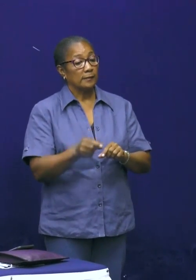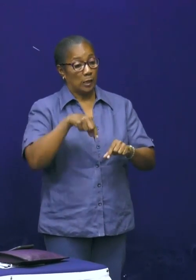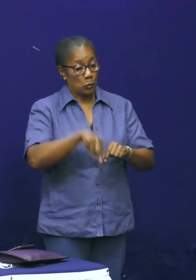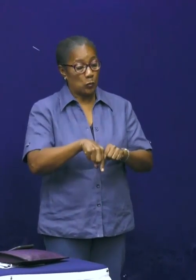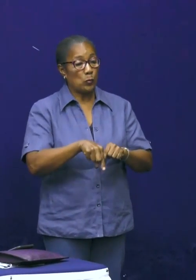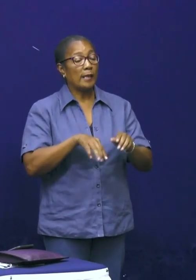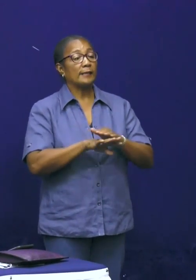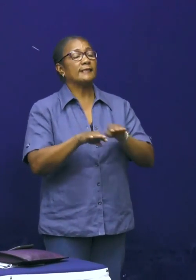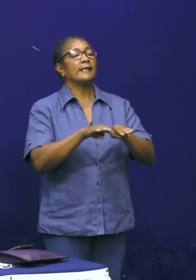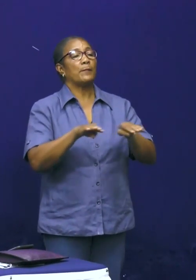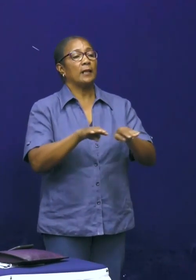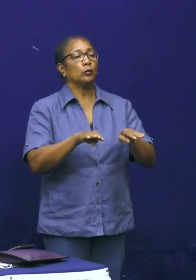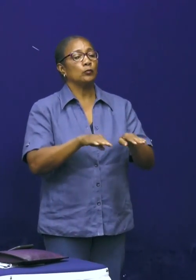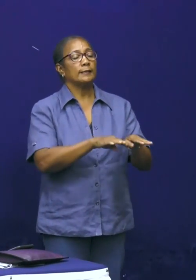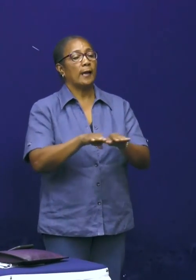stabiele toestand.